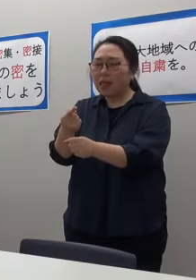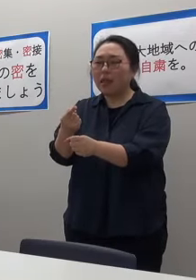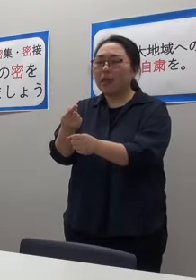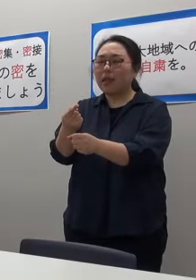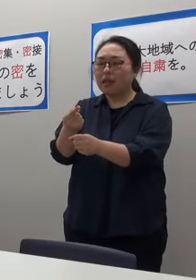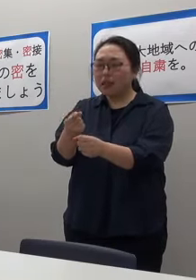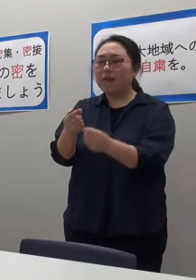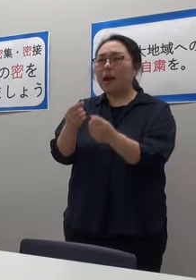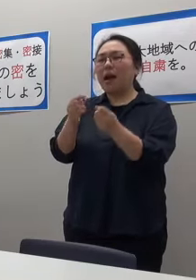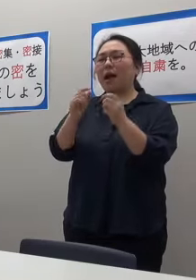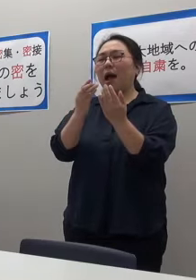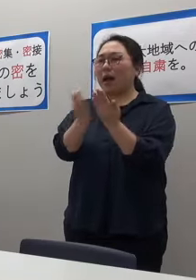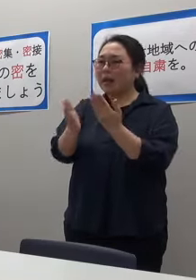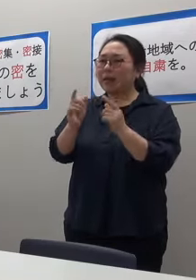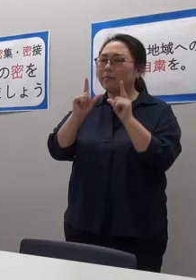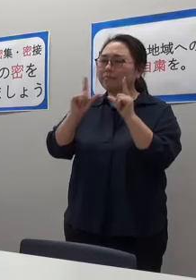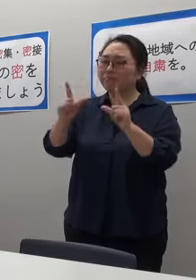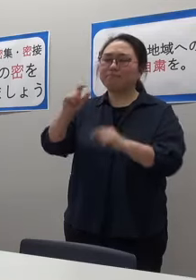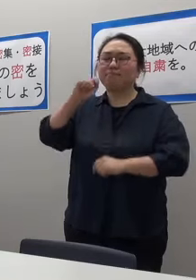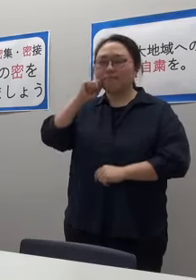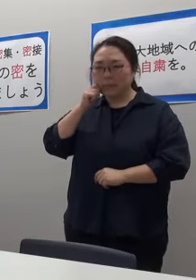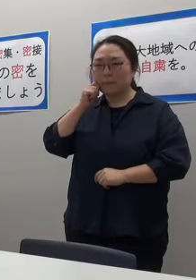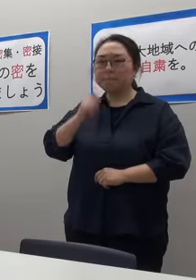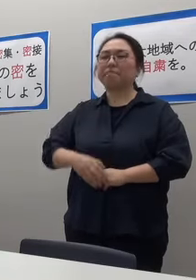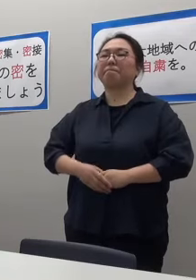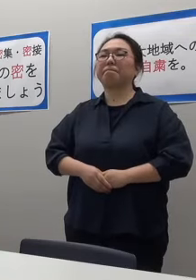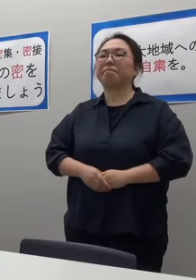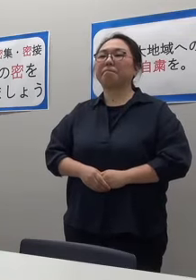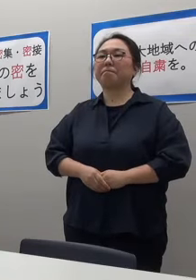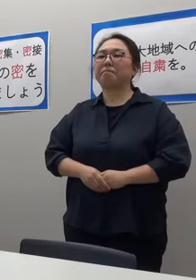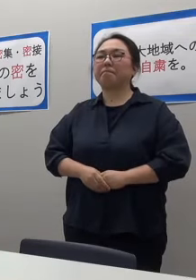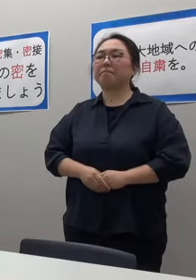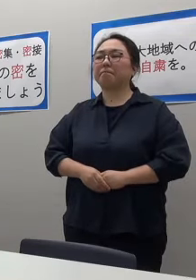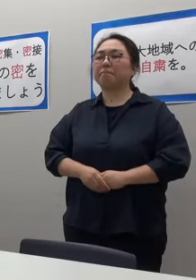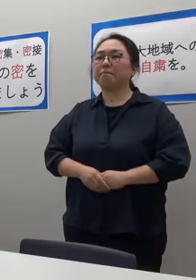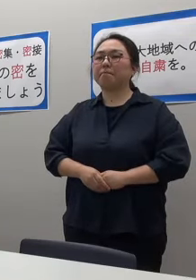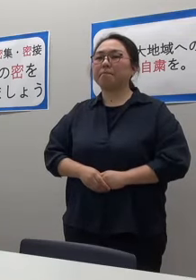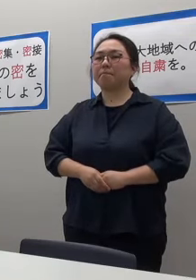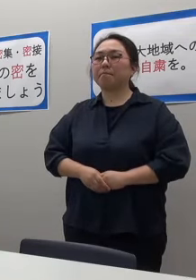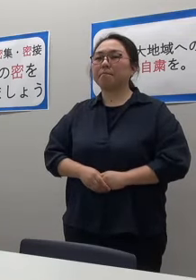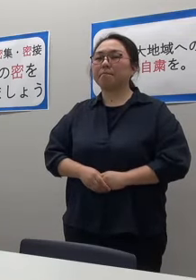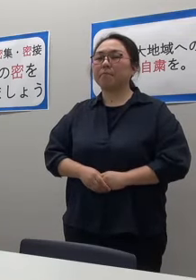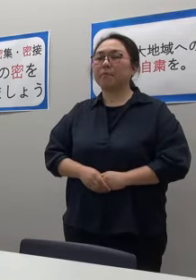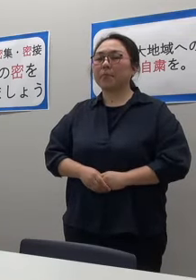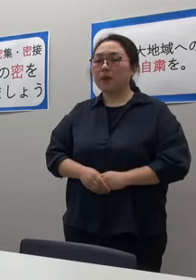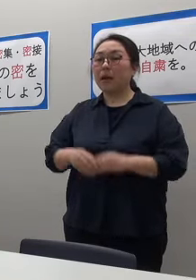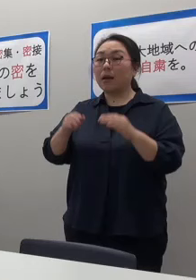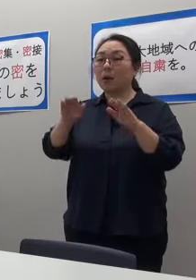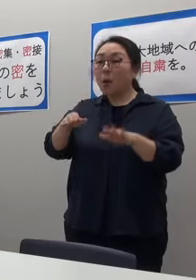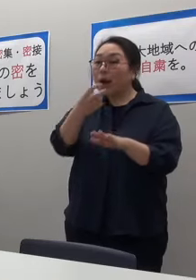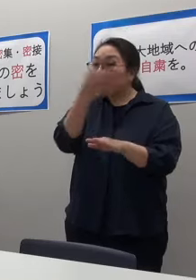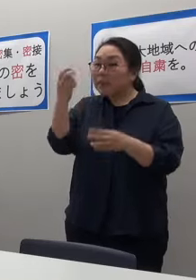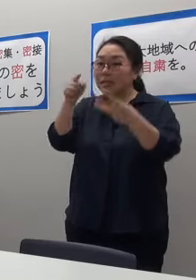の関係っていうのは、ちょっとまだ明言はできません。 はい、あとすいません、3人は本日は入院